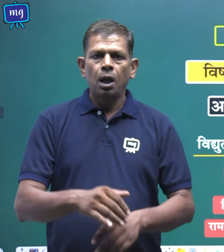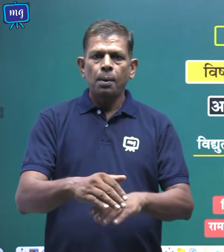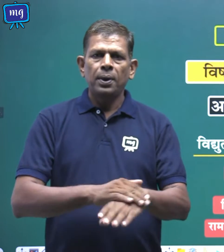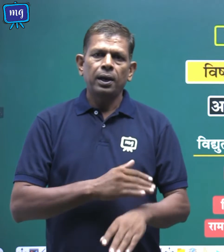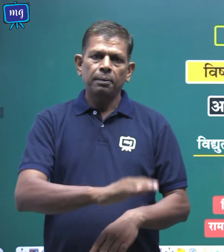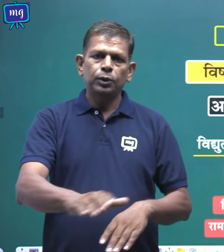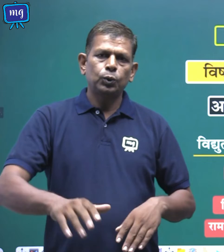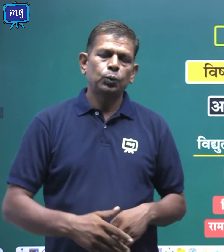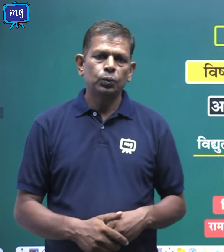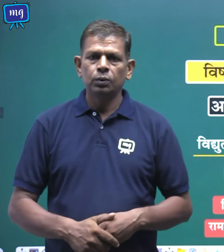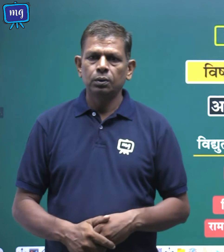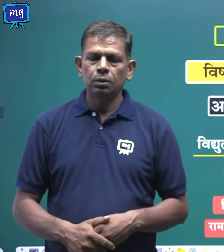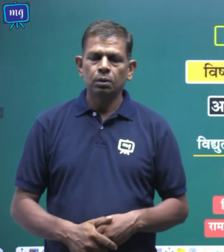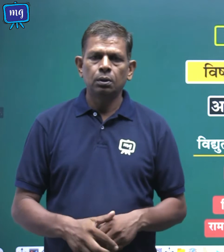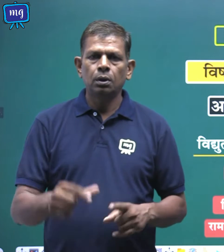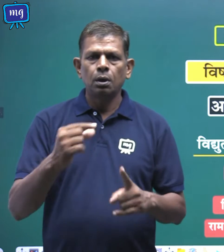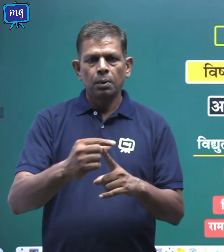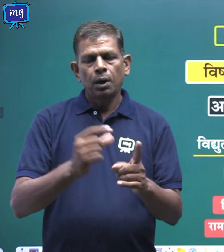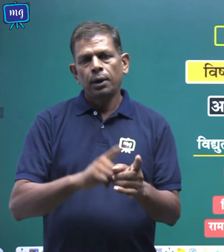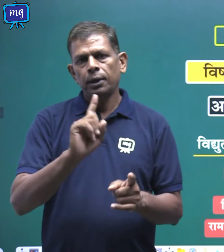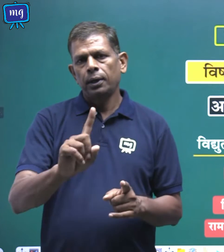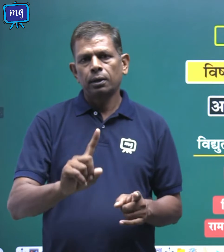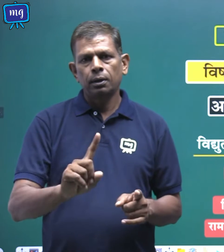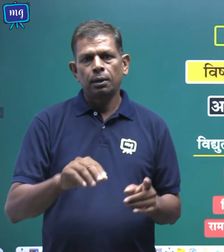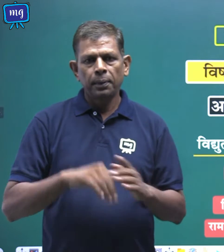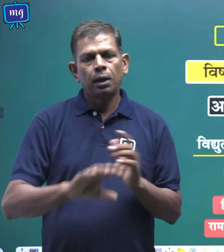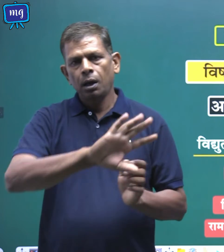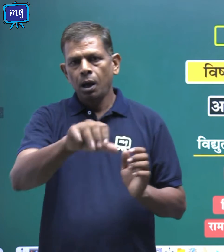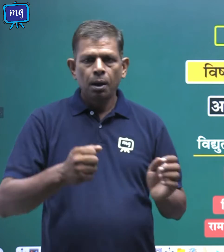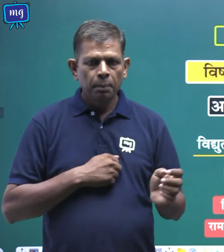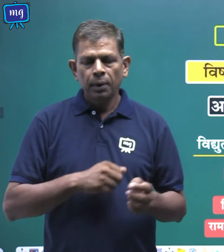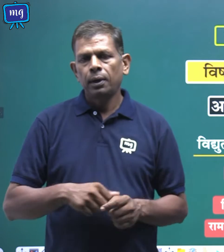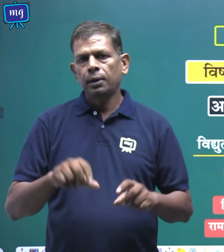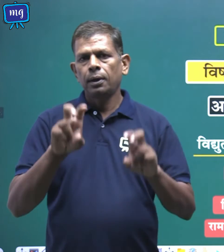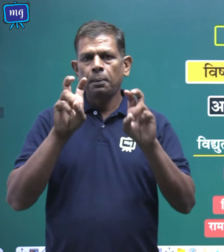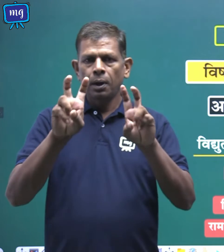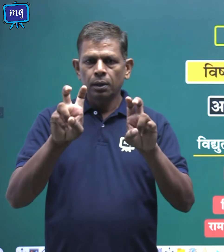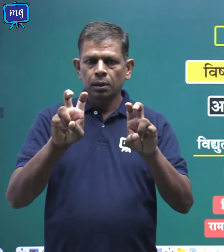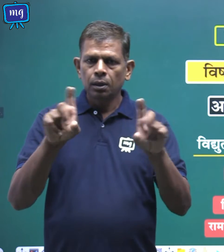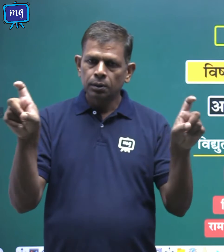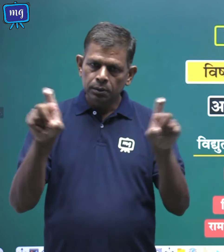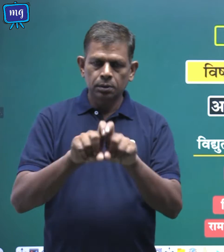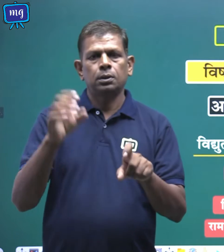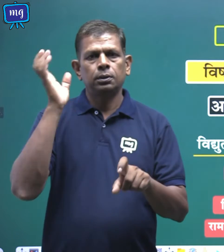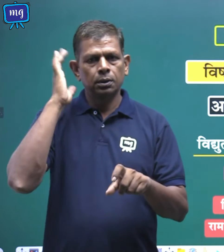प्यारे बच्चों, भाग 1 में हमने पाठ का सारांश जाना।